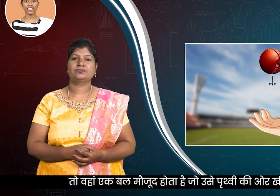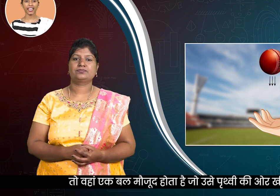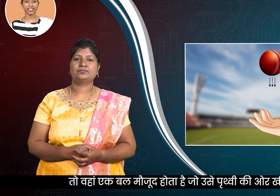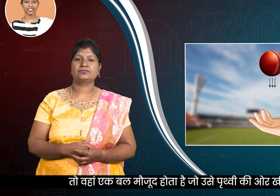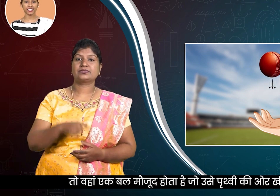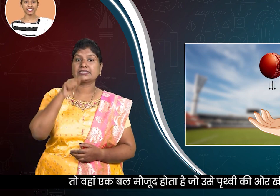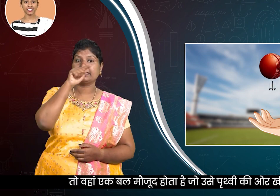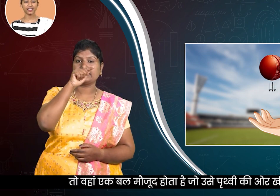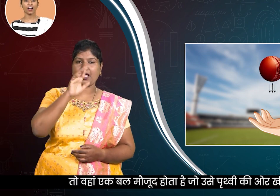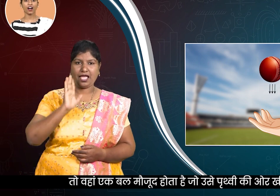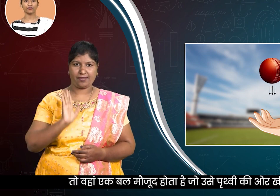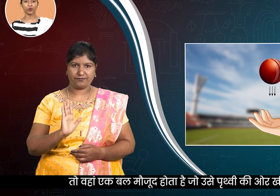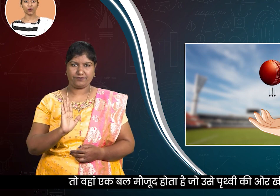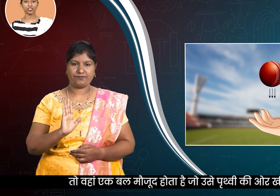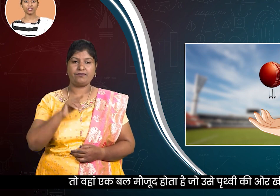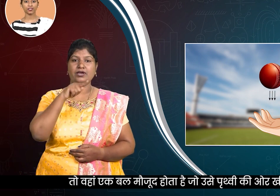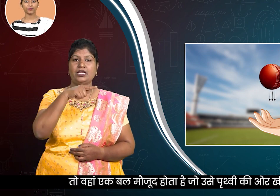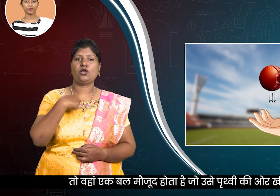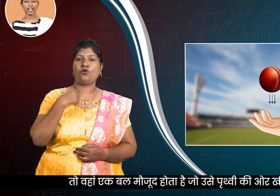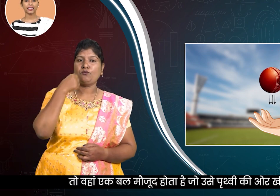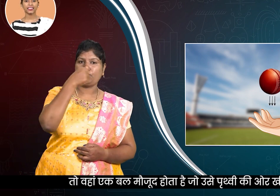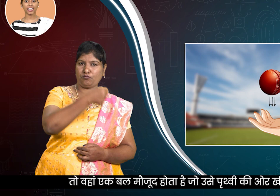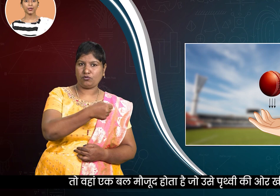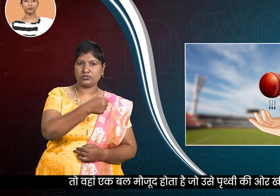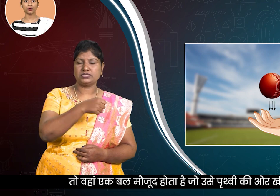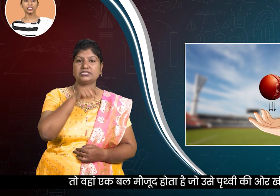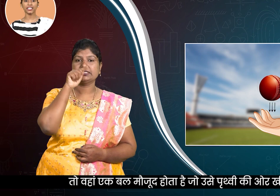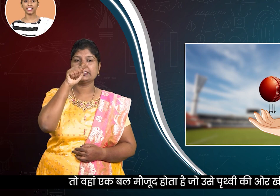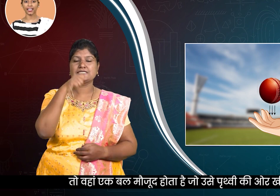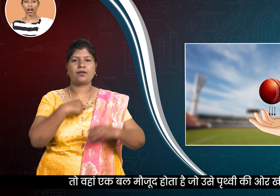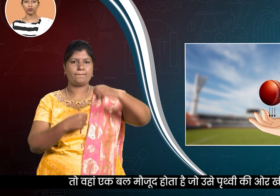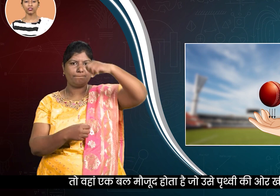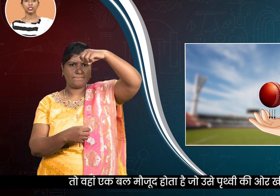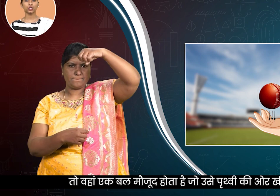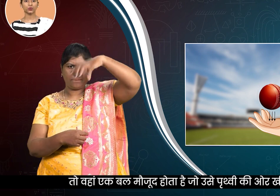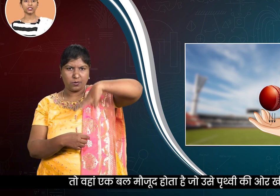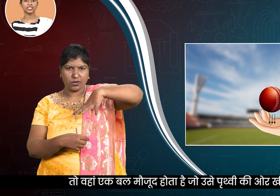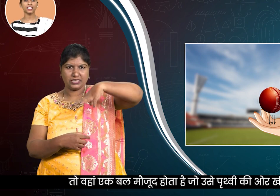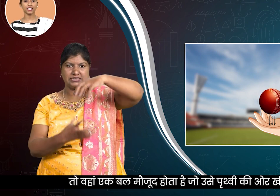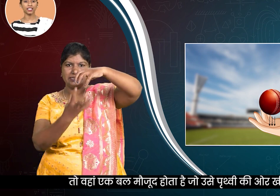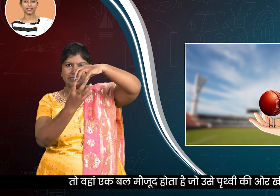तो वहां एक बल मौजूद होता है जो उसे पृथ्वी की ओर खींचता है।